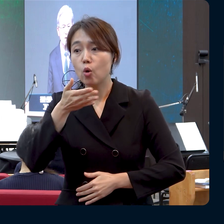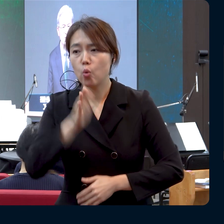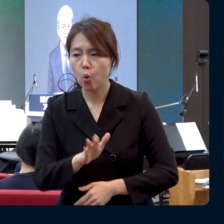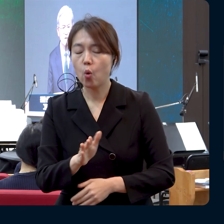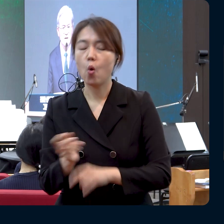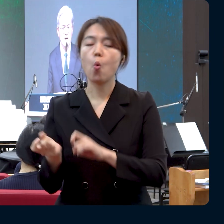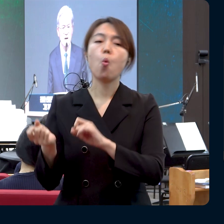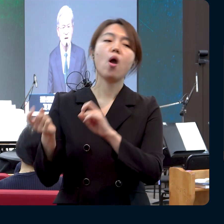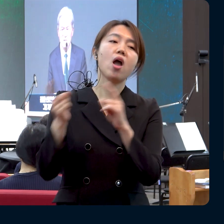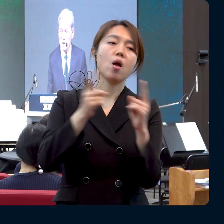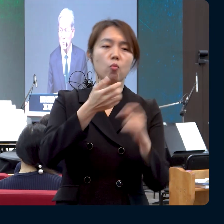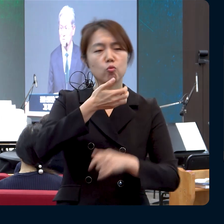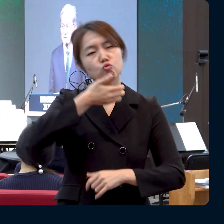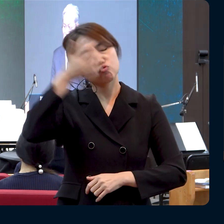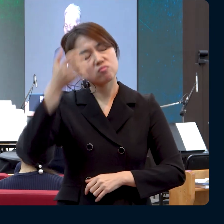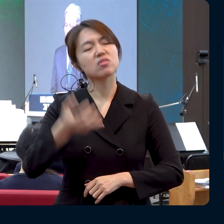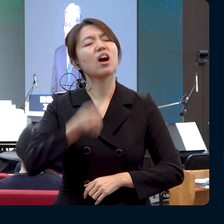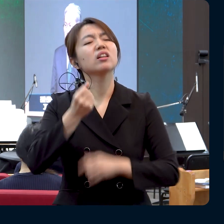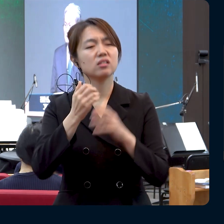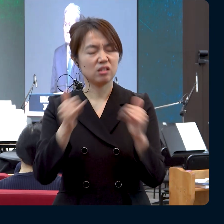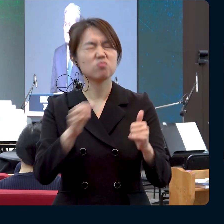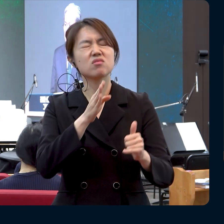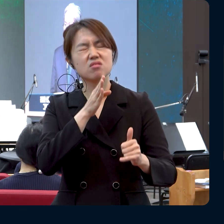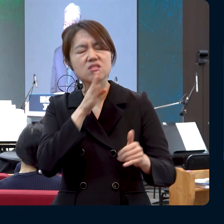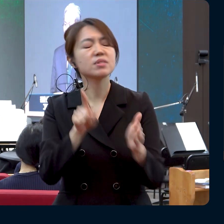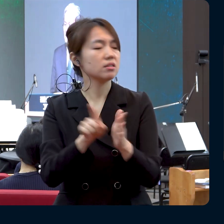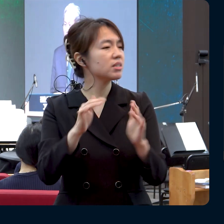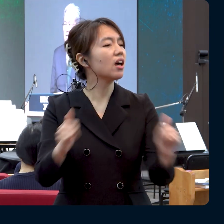꾸는 사람들이다 라고.